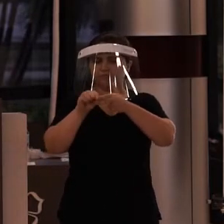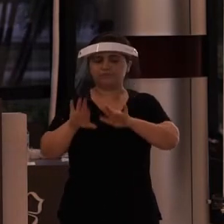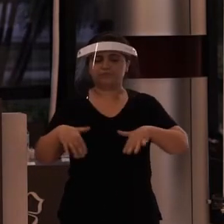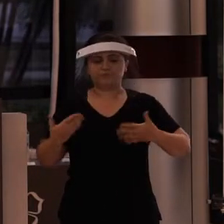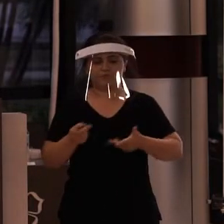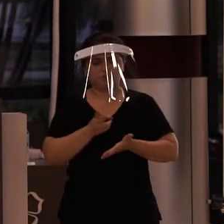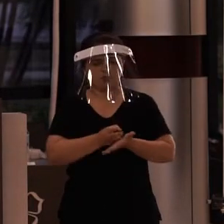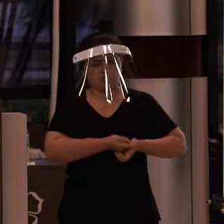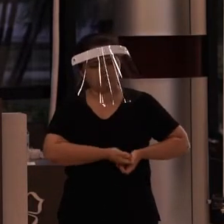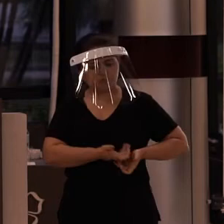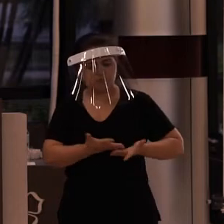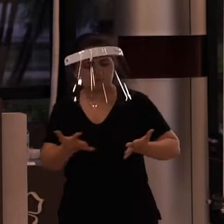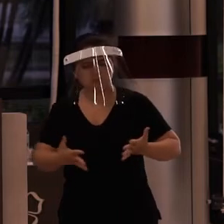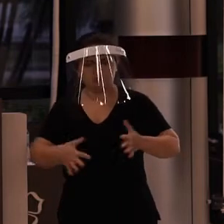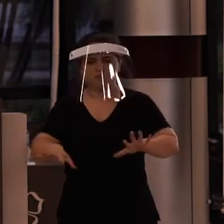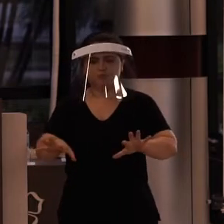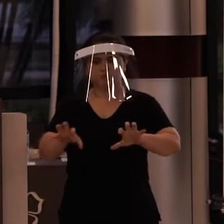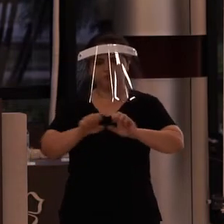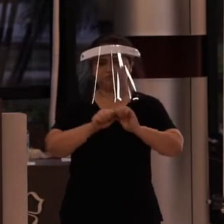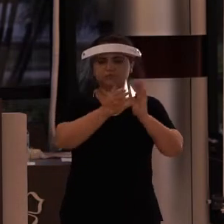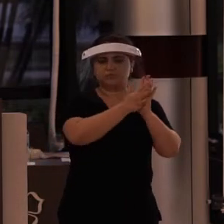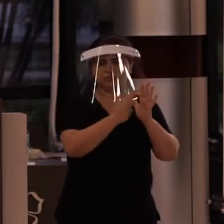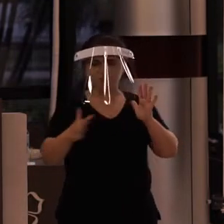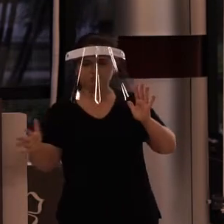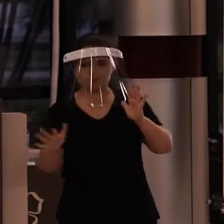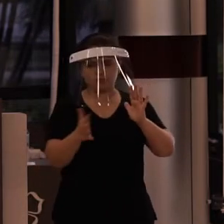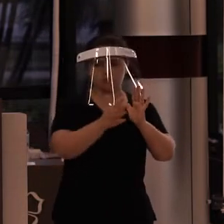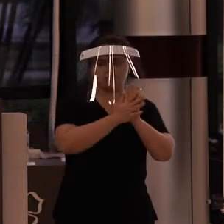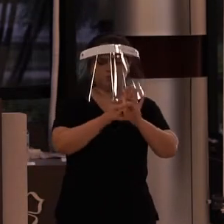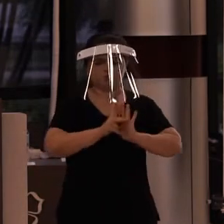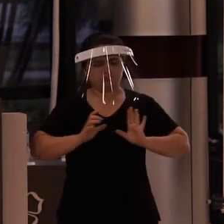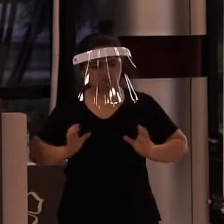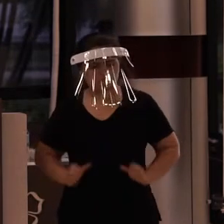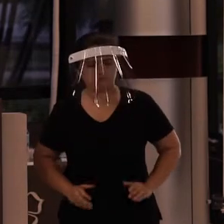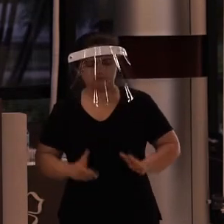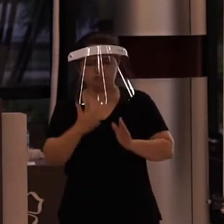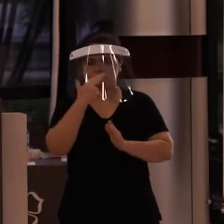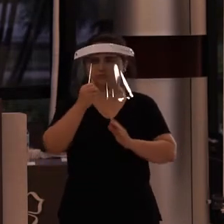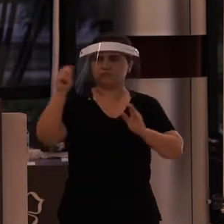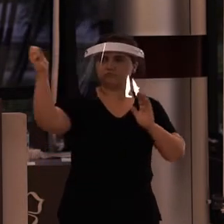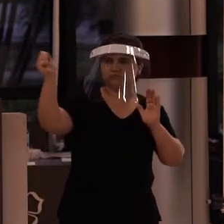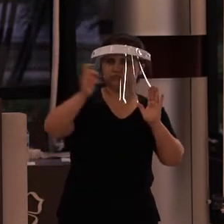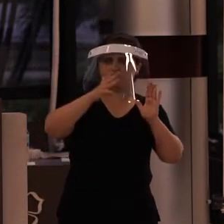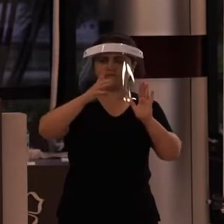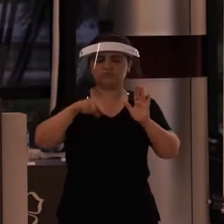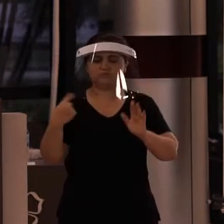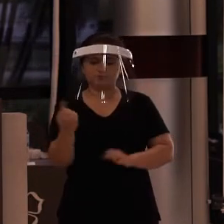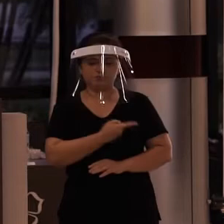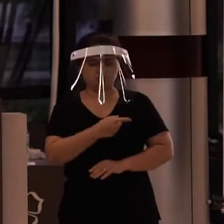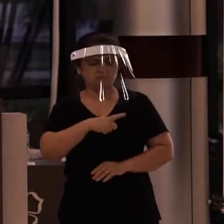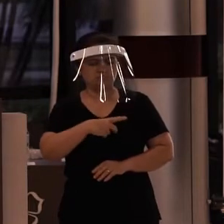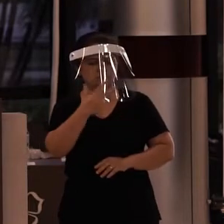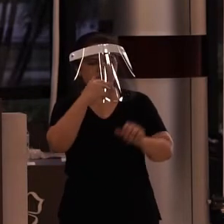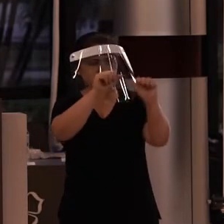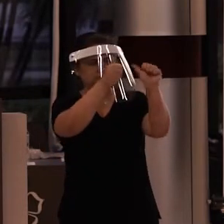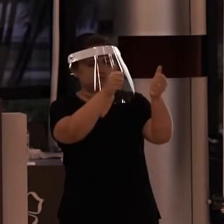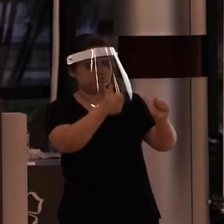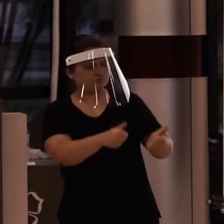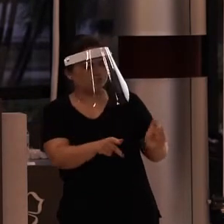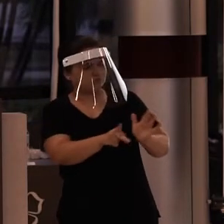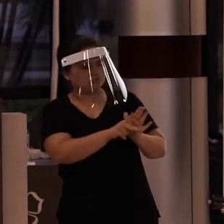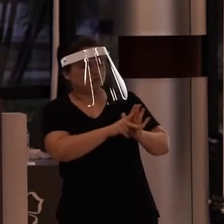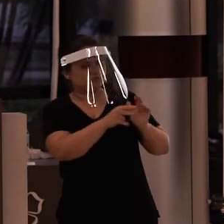a distribuição de temperatura externa refletir esse comportamento interno, nós vamos ter essa imagem térmica